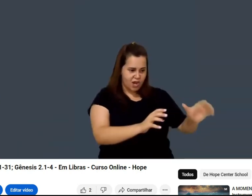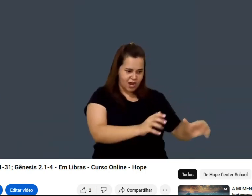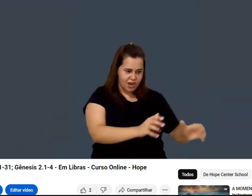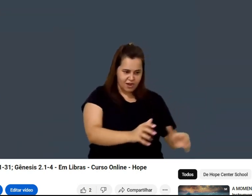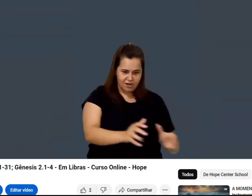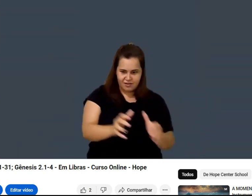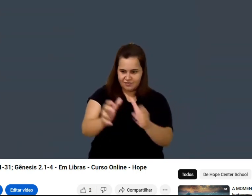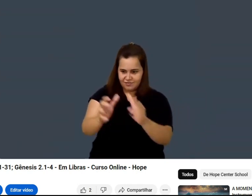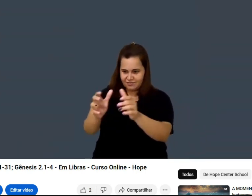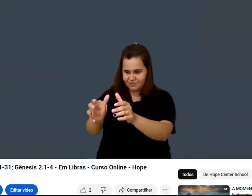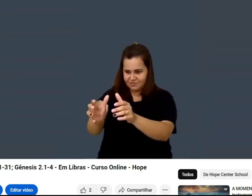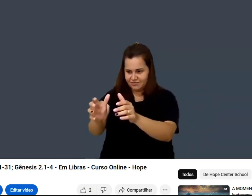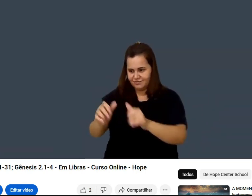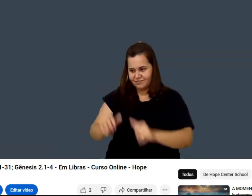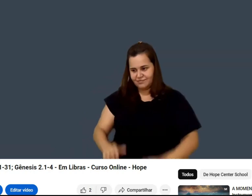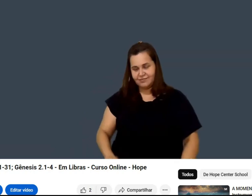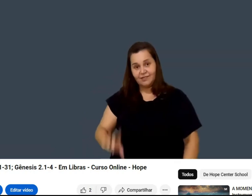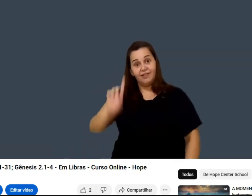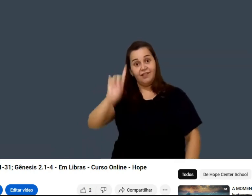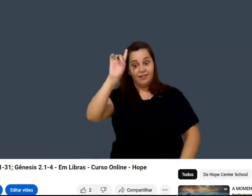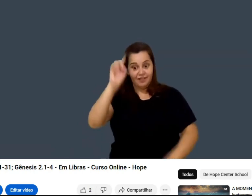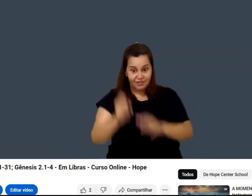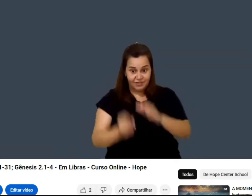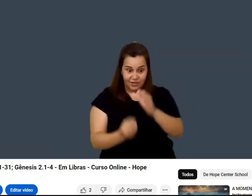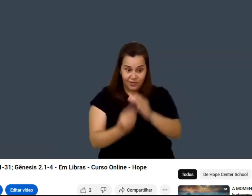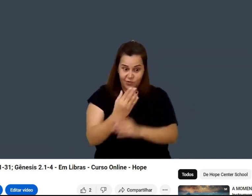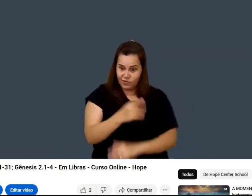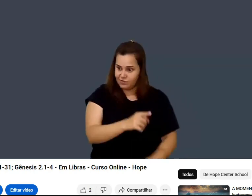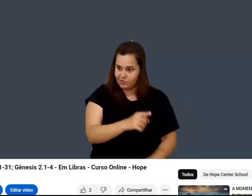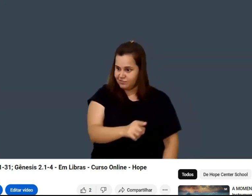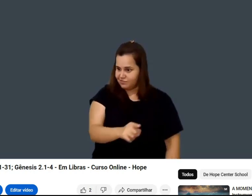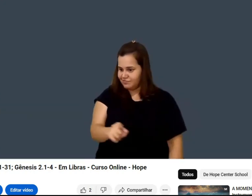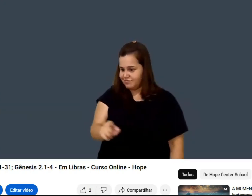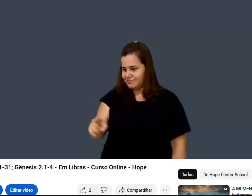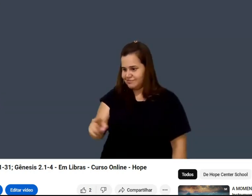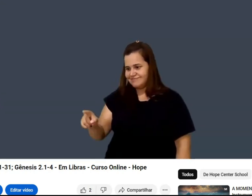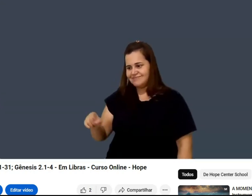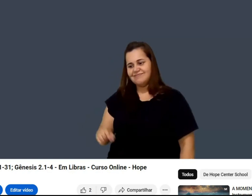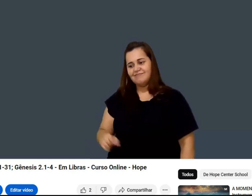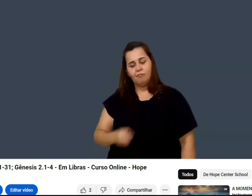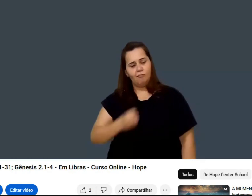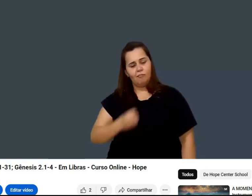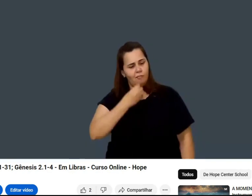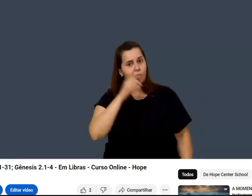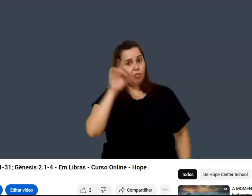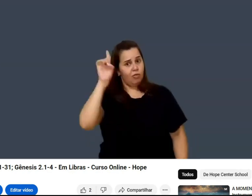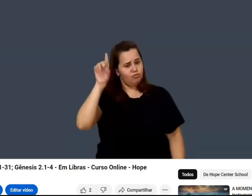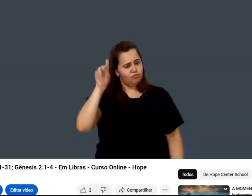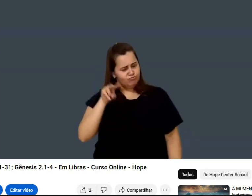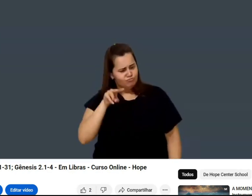moldando, e do homem ele fez a mulher. E ele